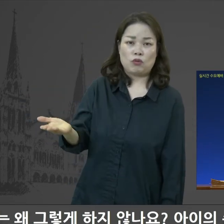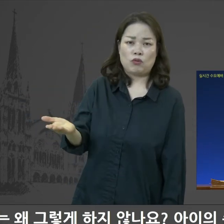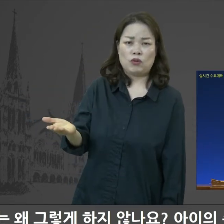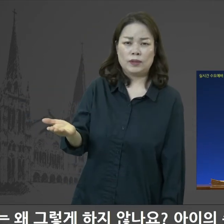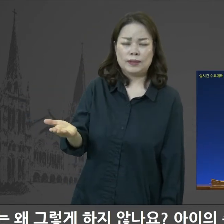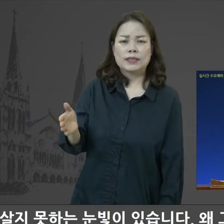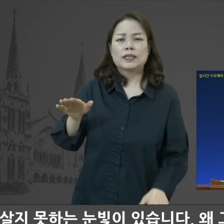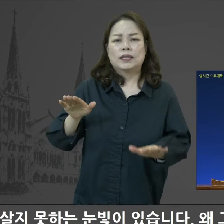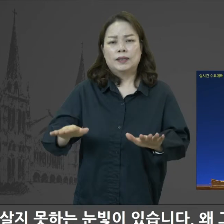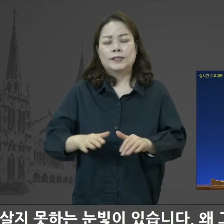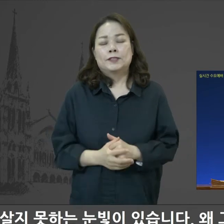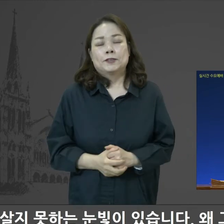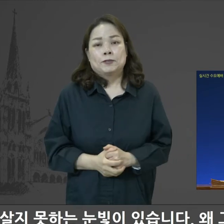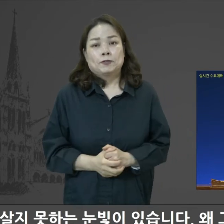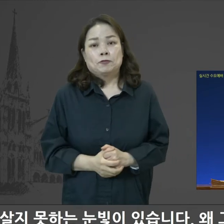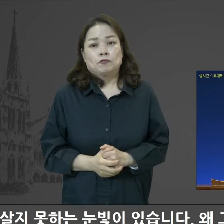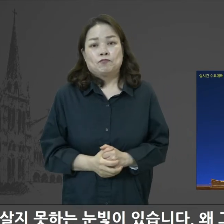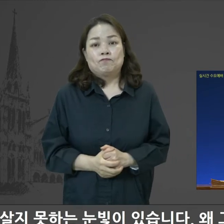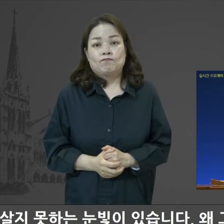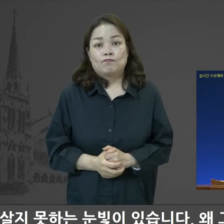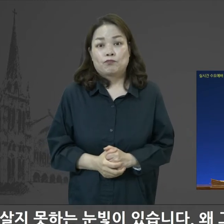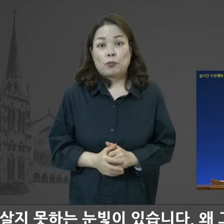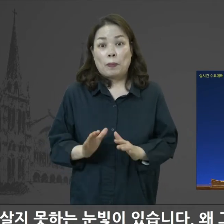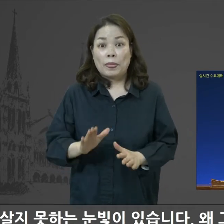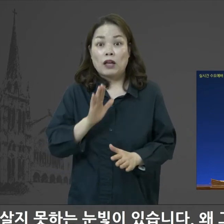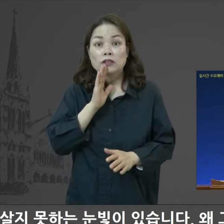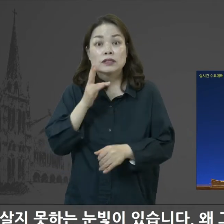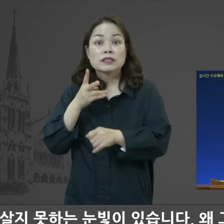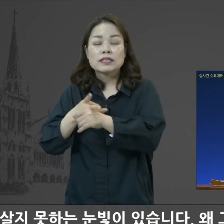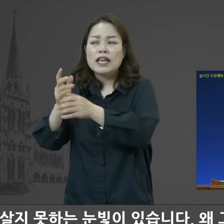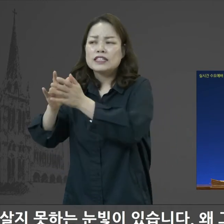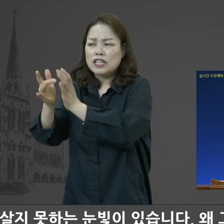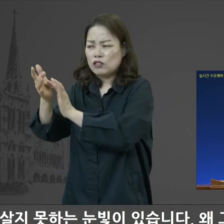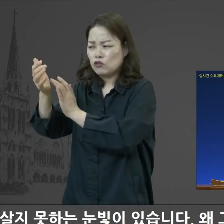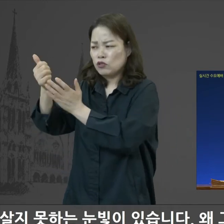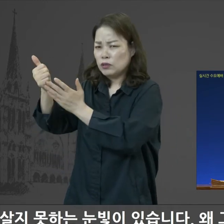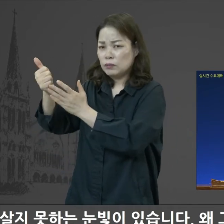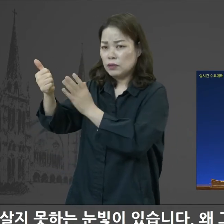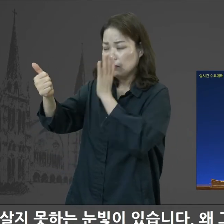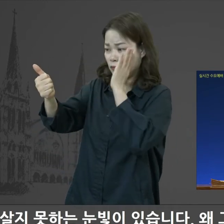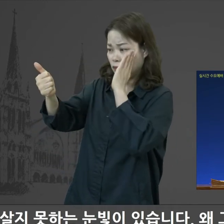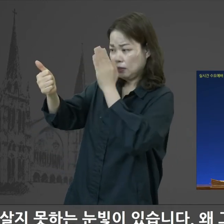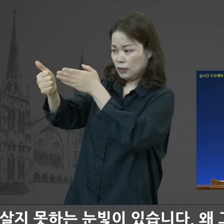하지만 오늘 우리의 참 스승이 되시는 예수님을 주목해 보십시오.